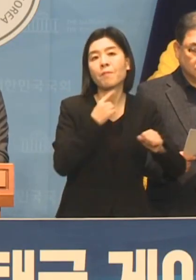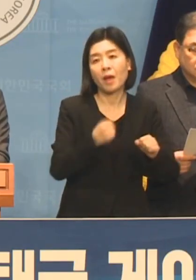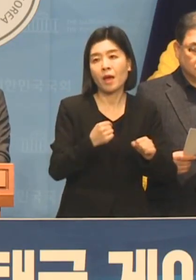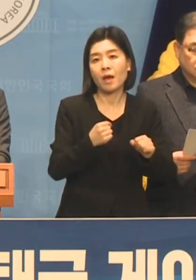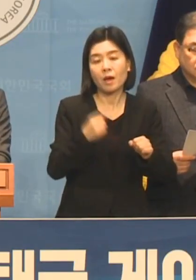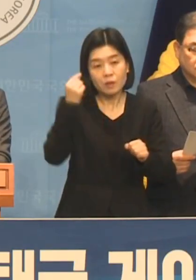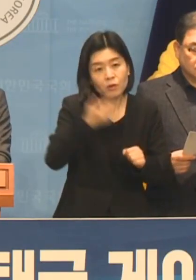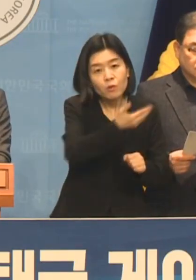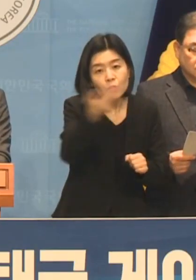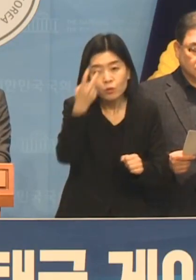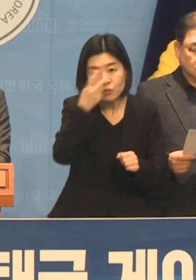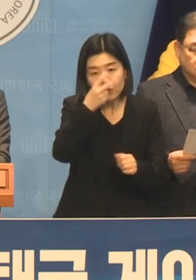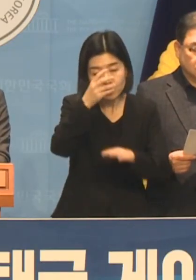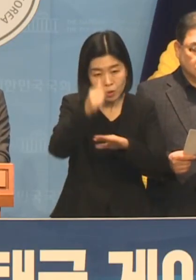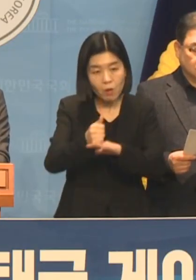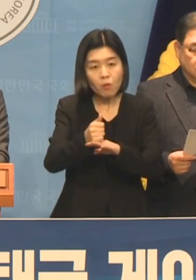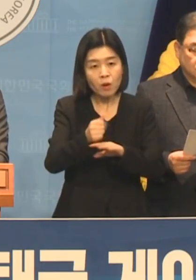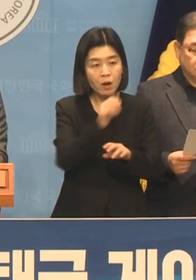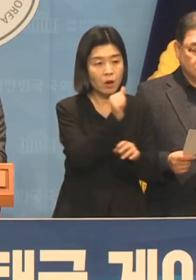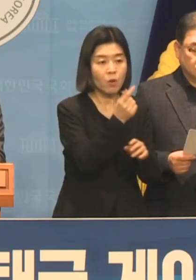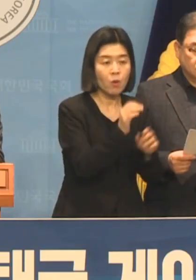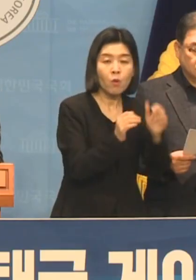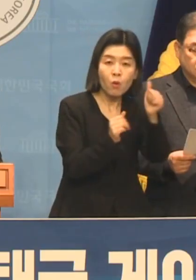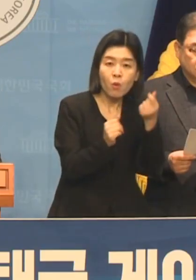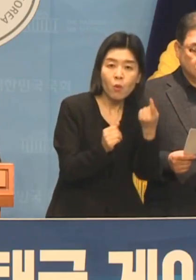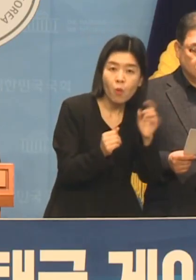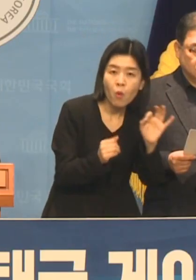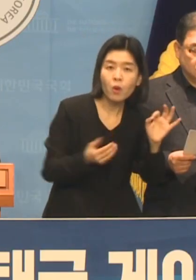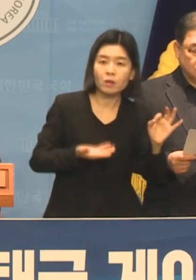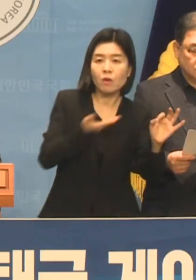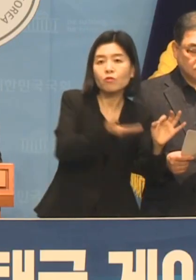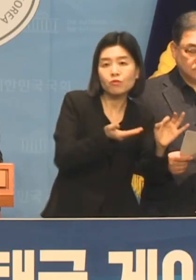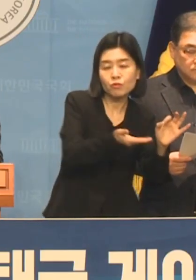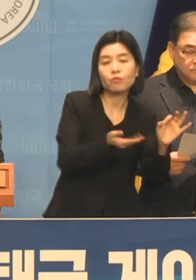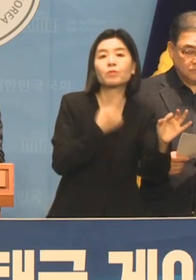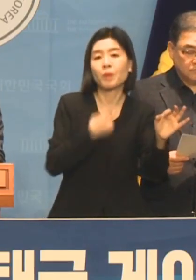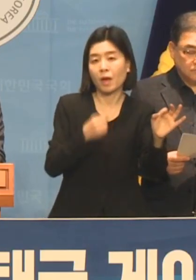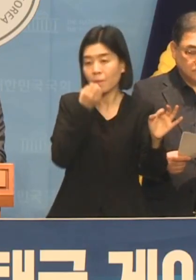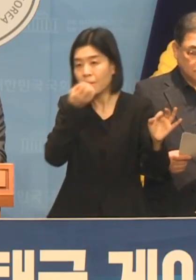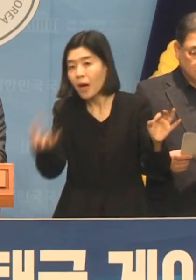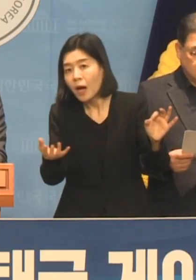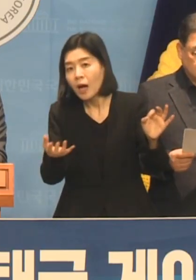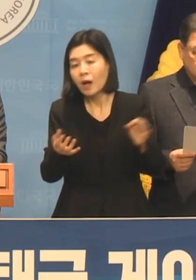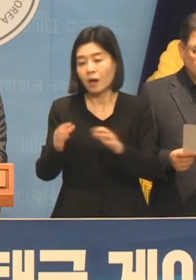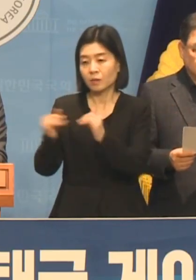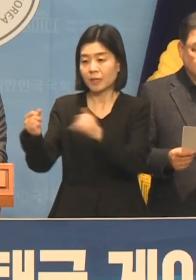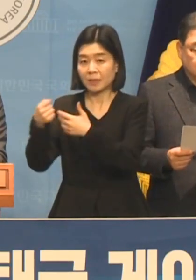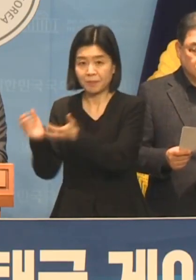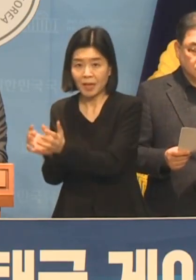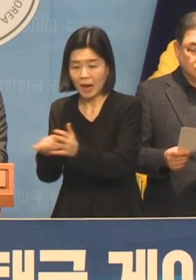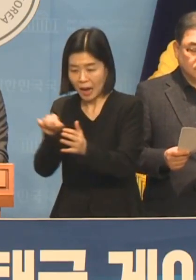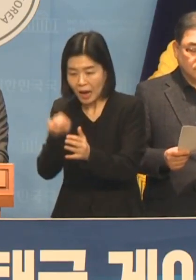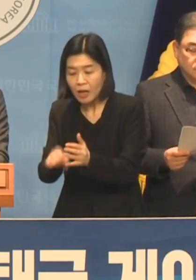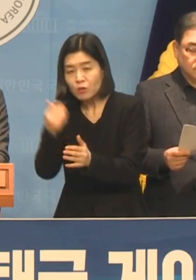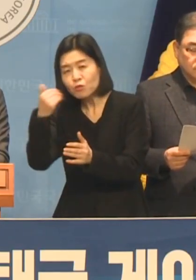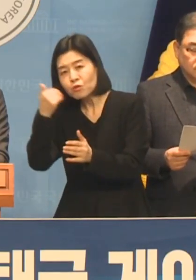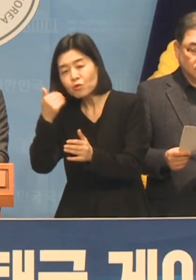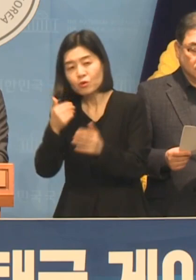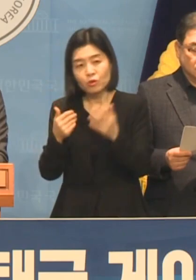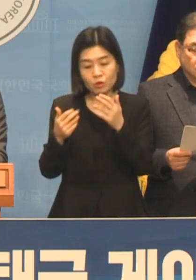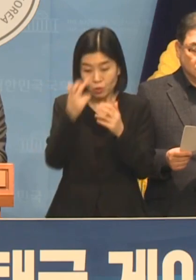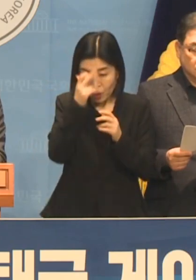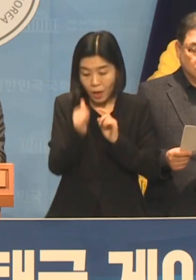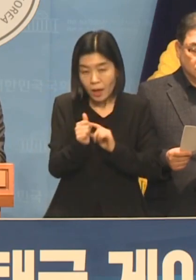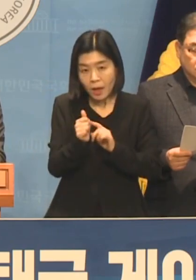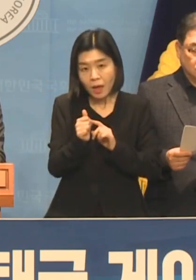결과를 홍 시장 측에 제공했다고 진술한 것으로 밝혀졌습니다. 국민의힘 내부 관계자 또한 최 씨가